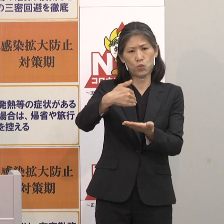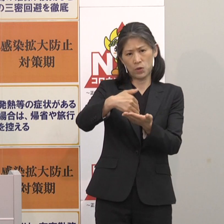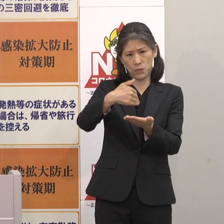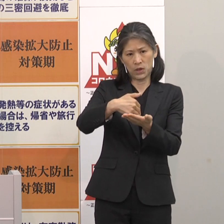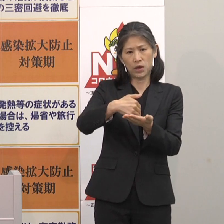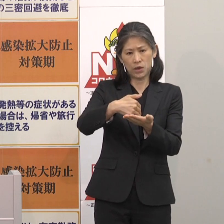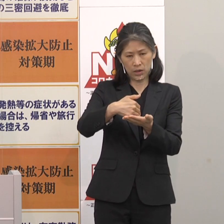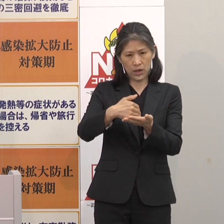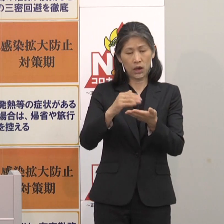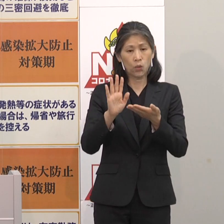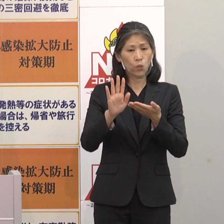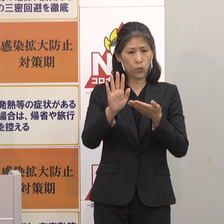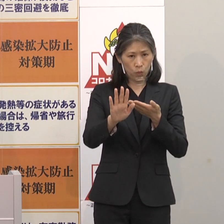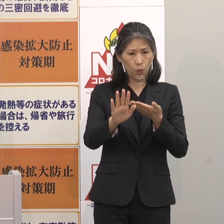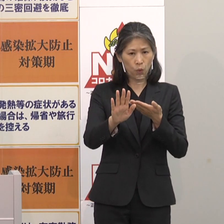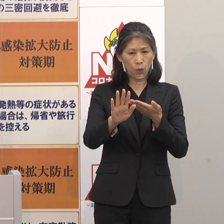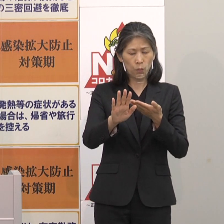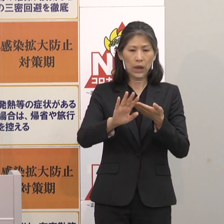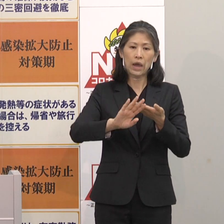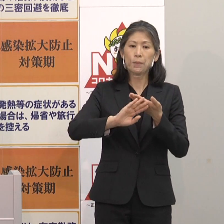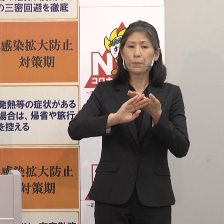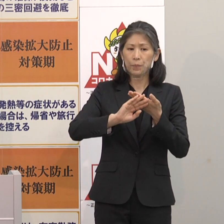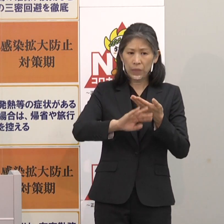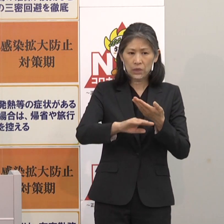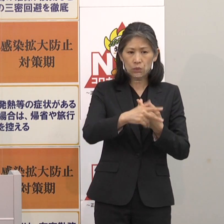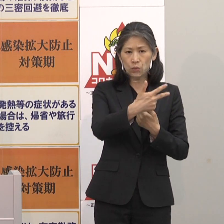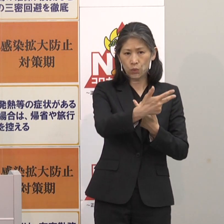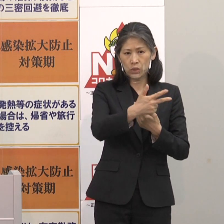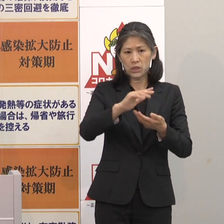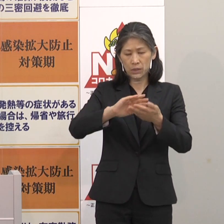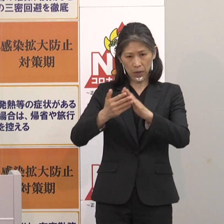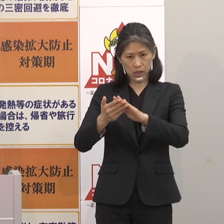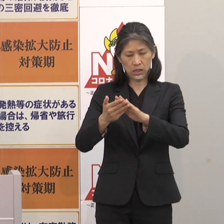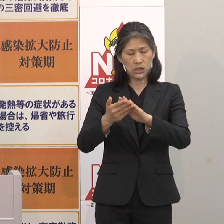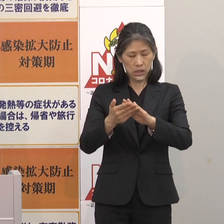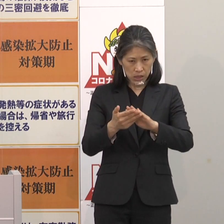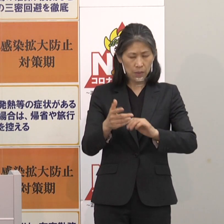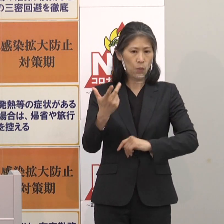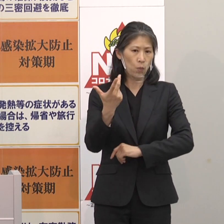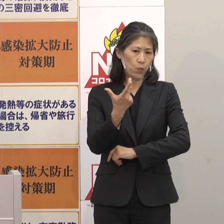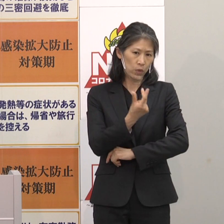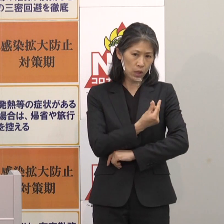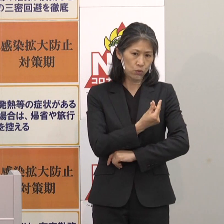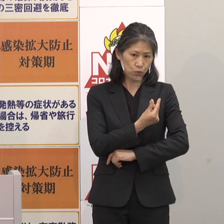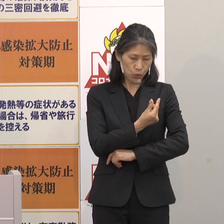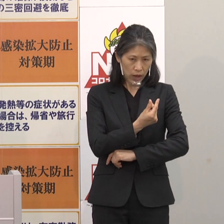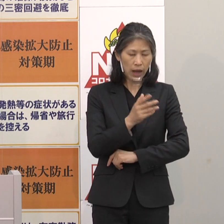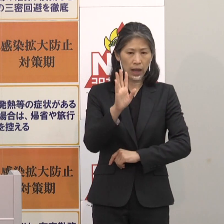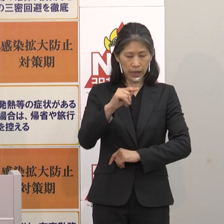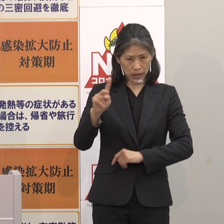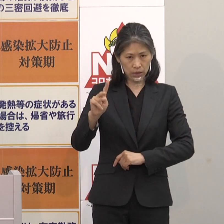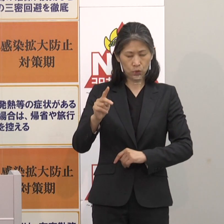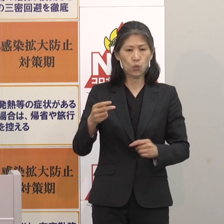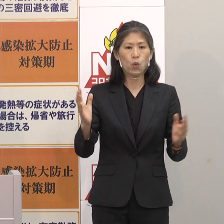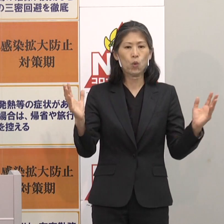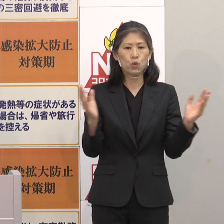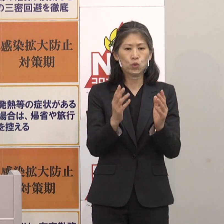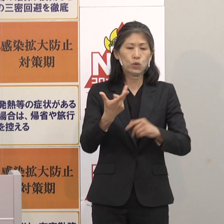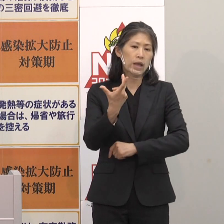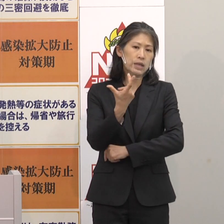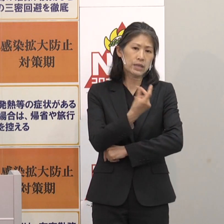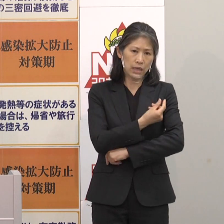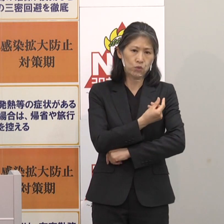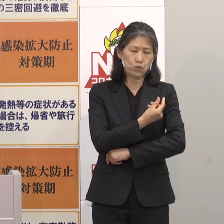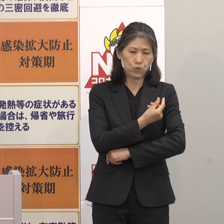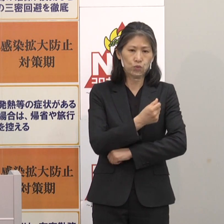というか、またいずれあり得ることかもお考える部分ってあるんでしょうか。 県の集団接種で用いるのはちょっ